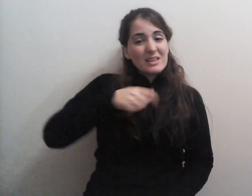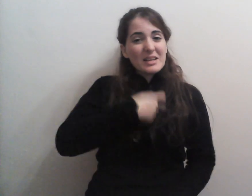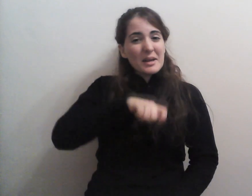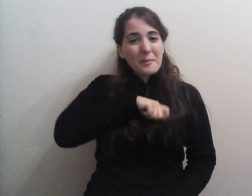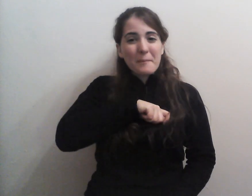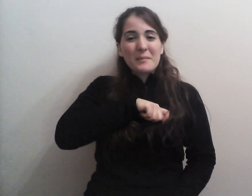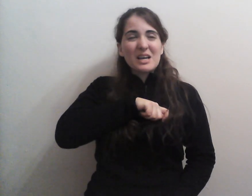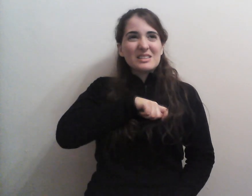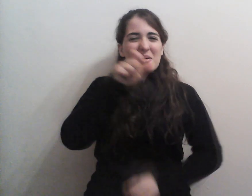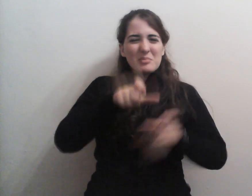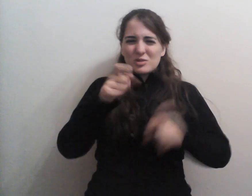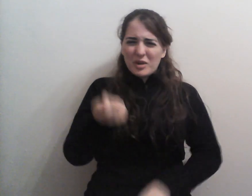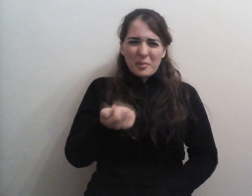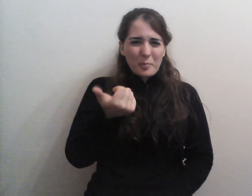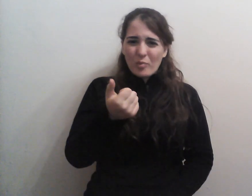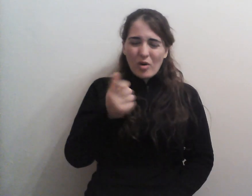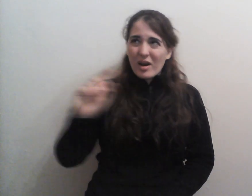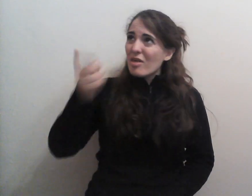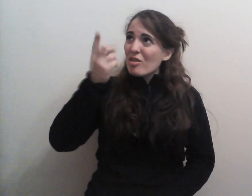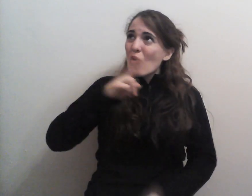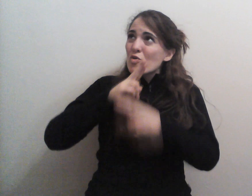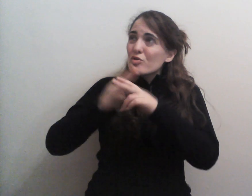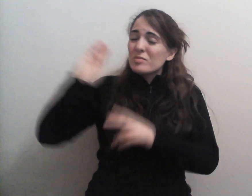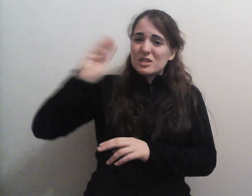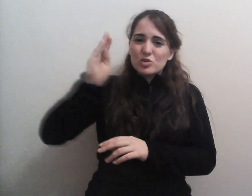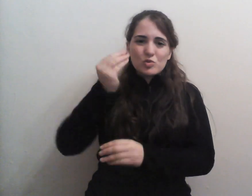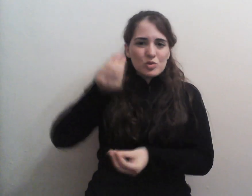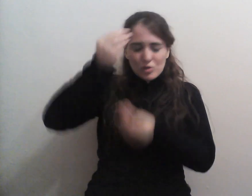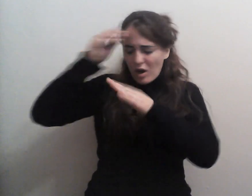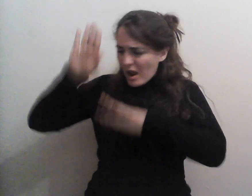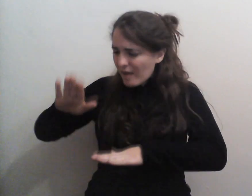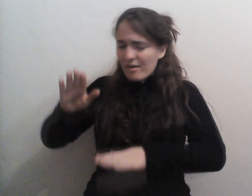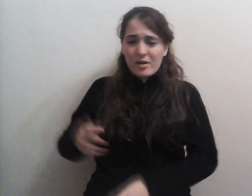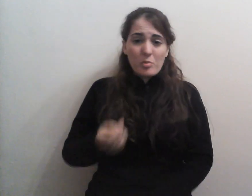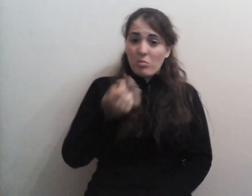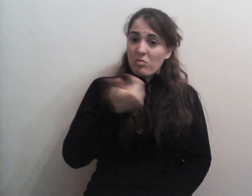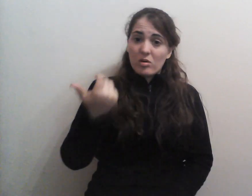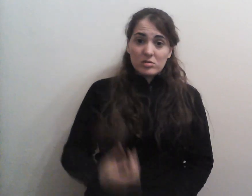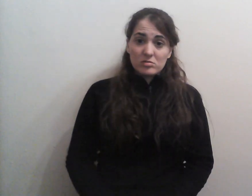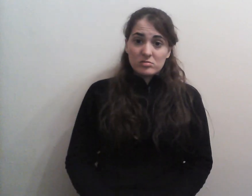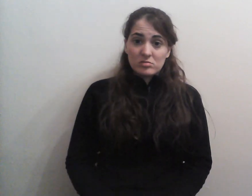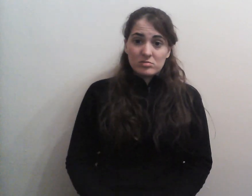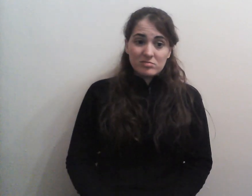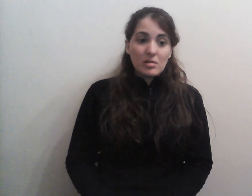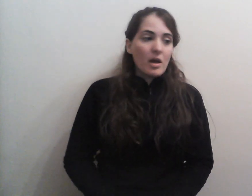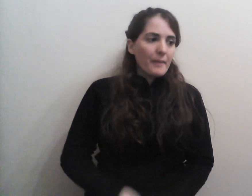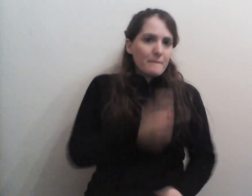el nombre del Señor y que de verdad obedecemos la palabra de Dios. Hay muchos nominalistas que profesan ser no católicos,